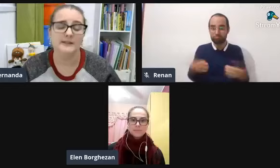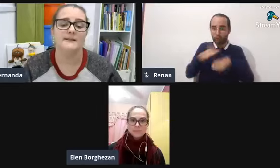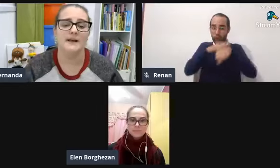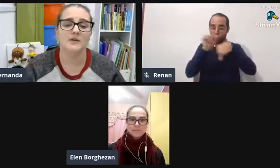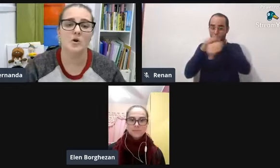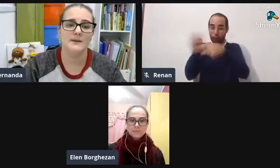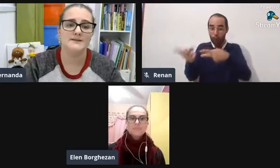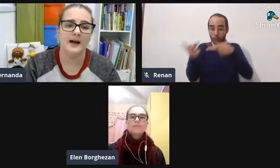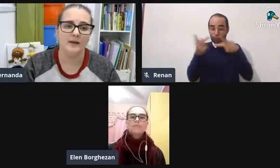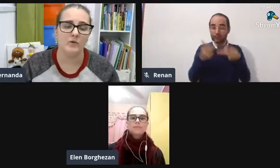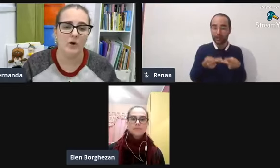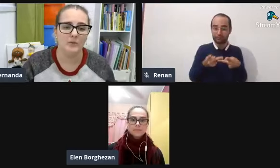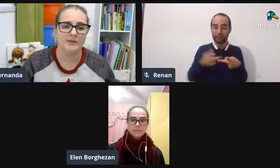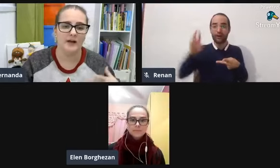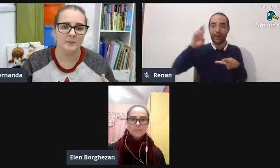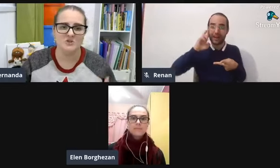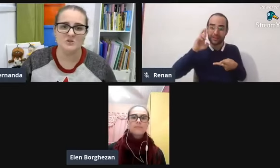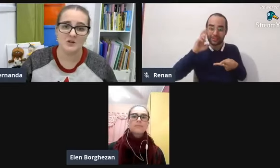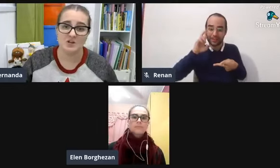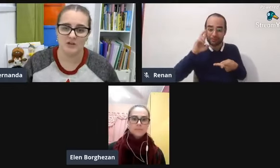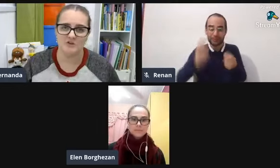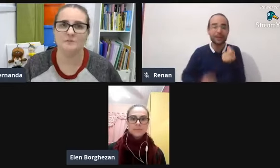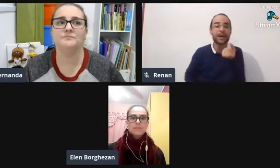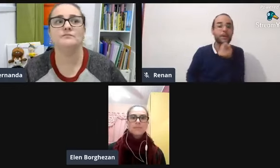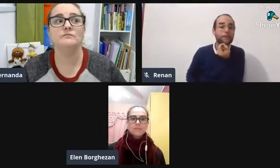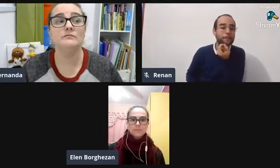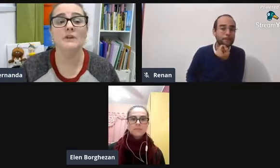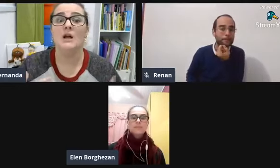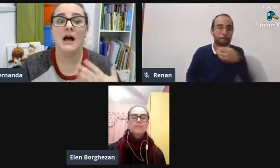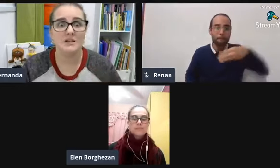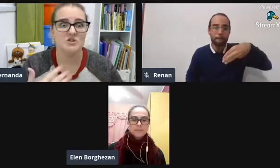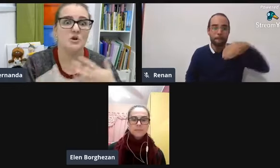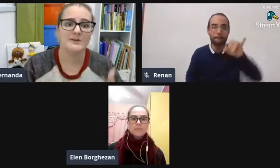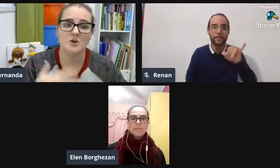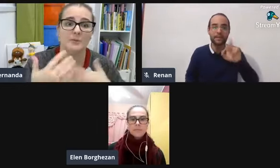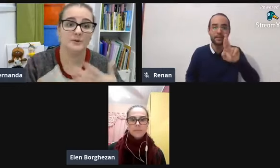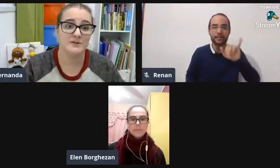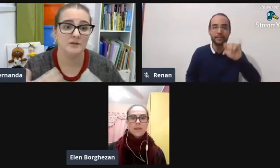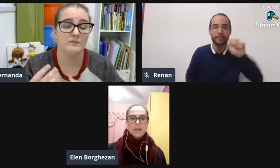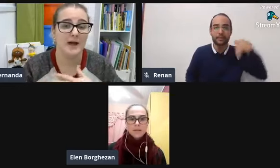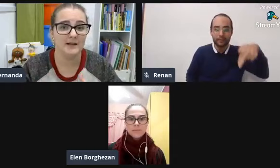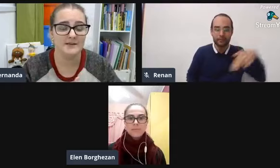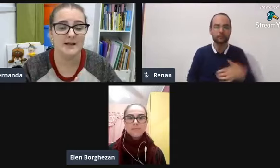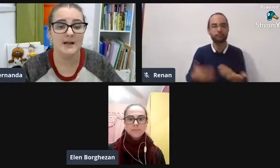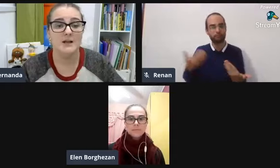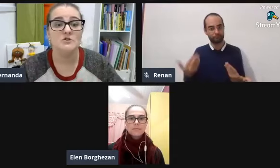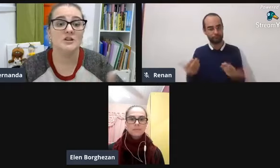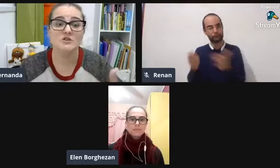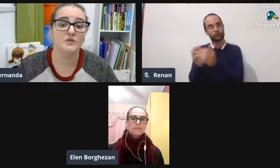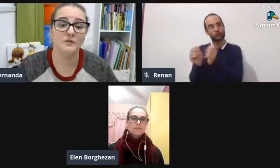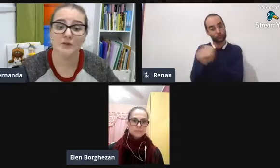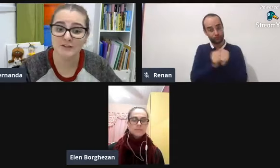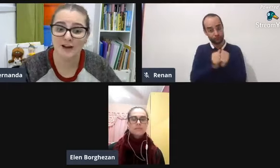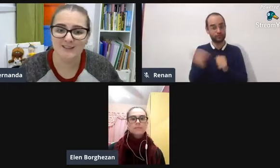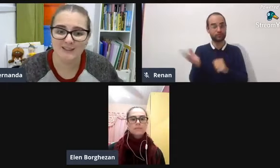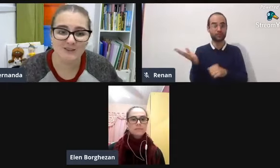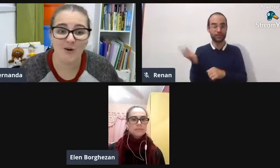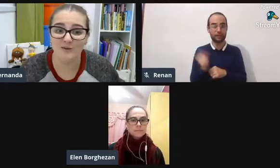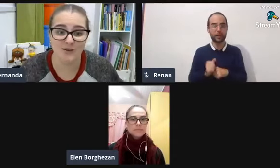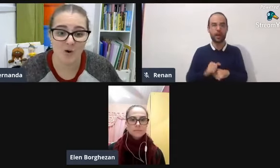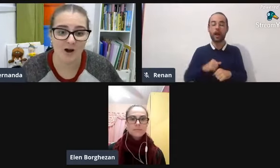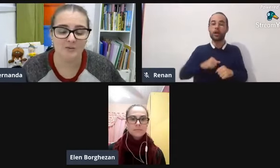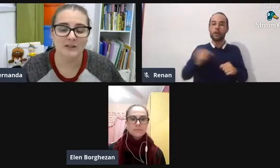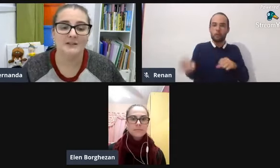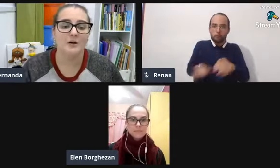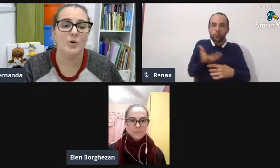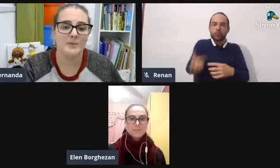Miriam, né? Que começaram como intérpretes com a gente. A gente começou a ir produzindo mais. Só que a gente viu que não estava dando